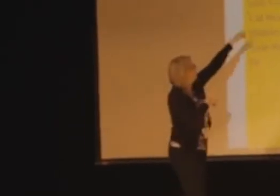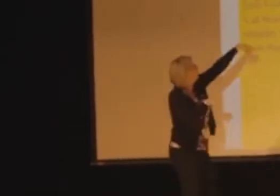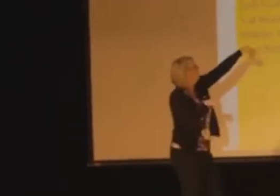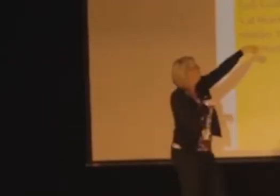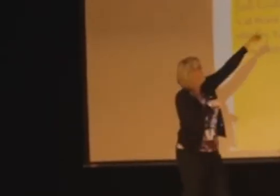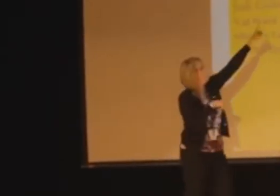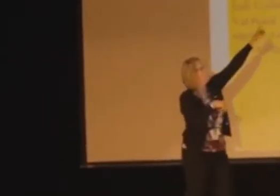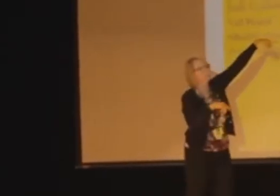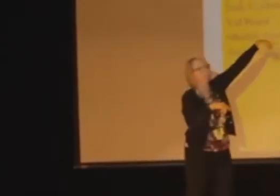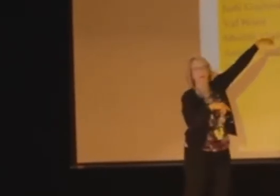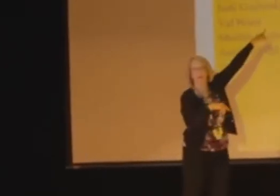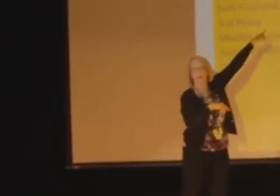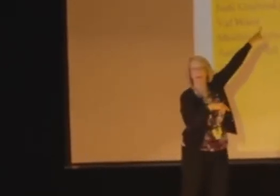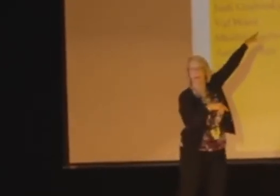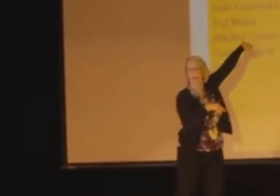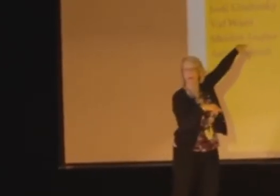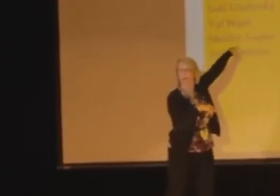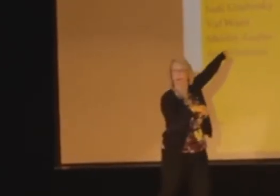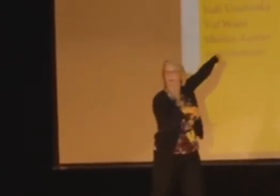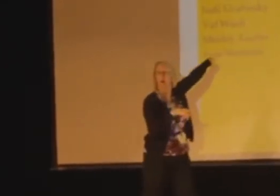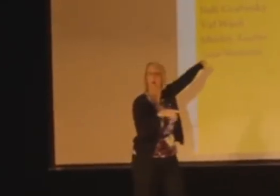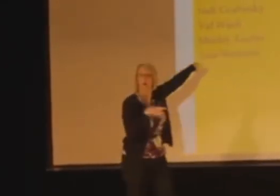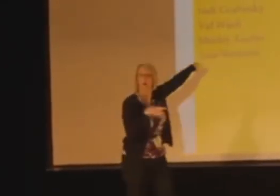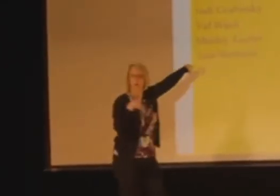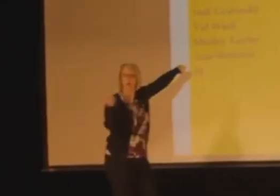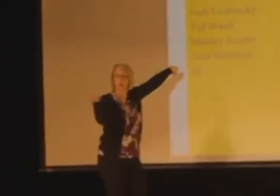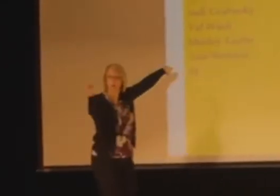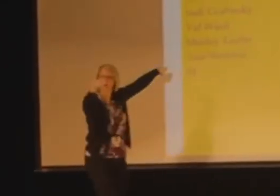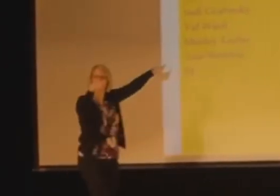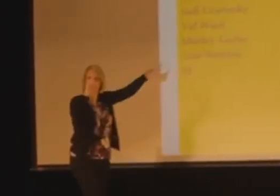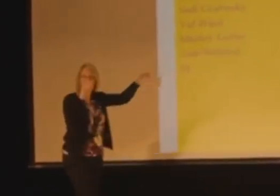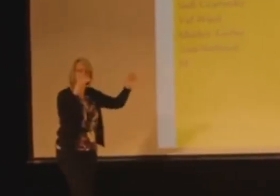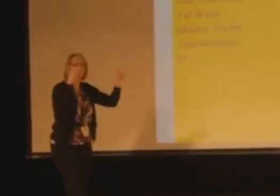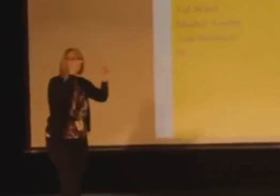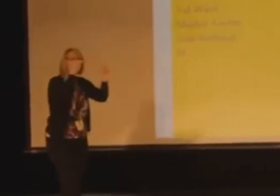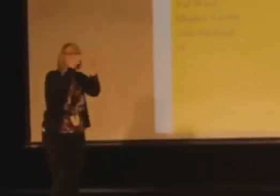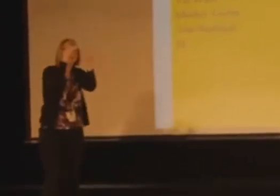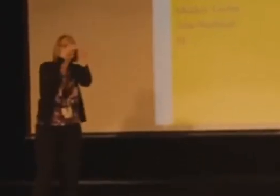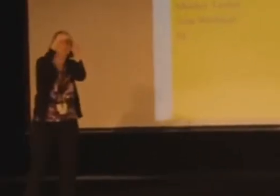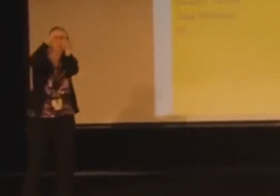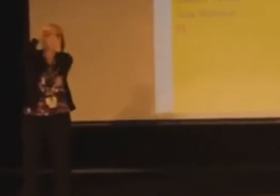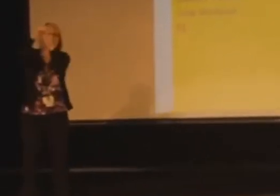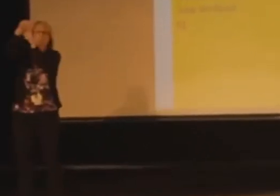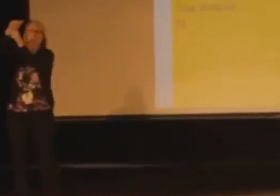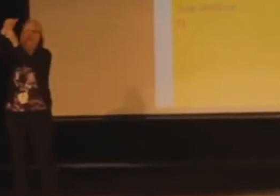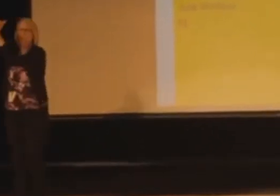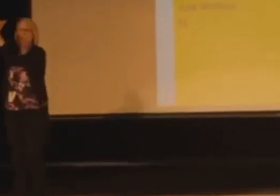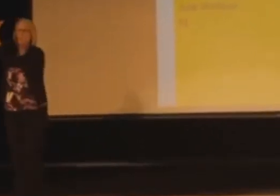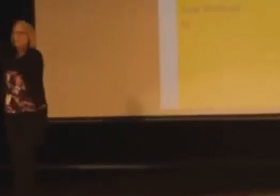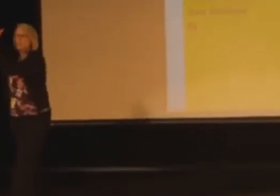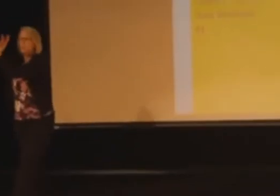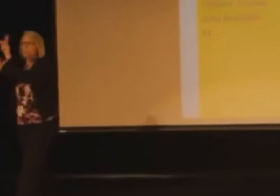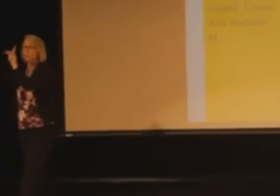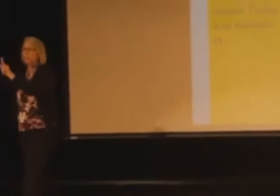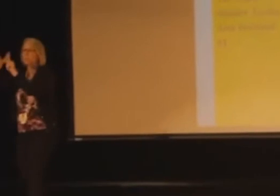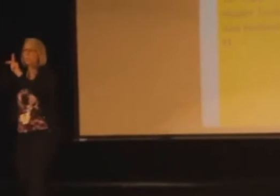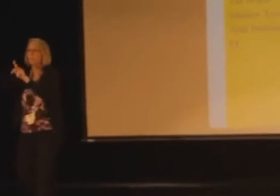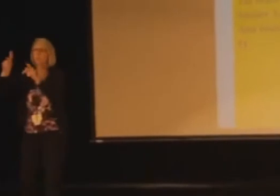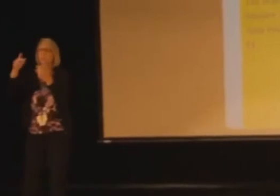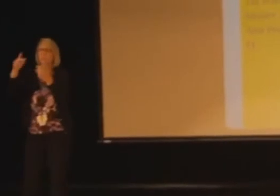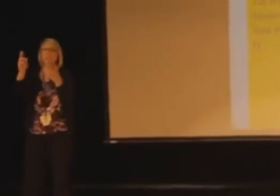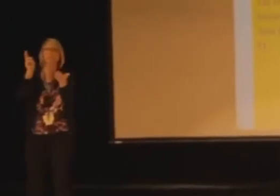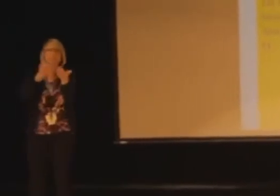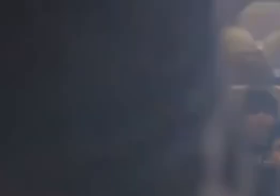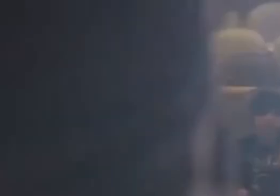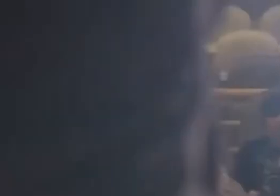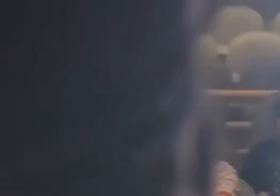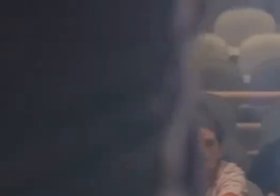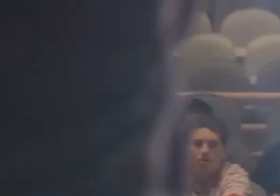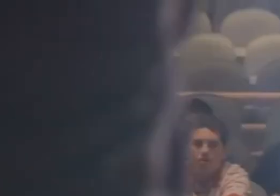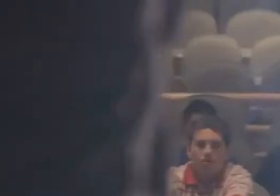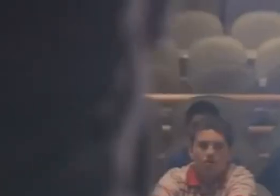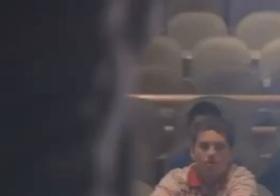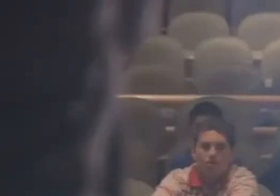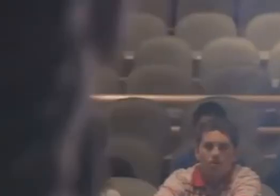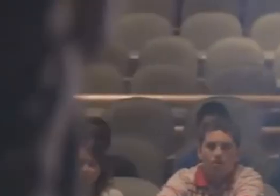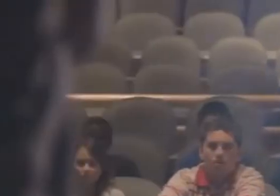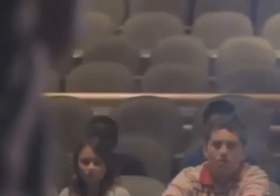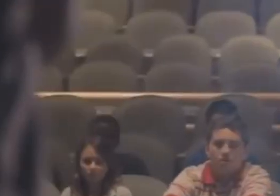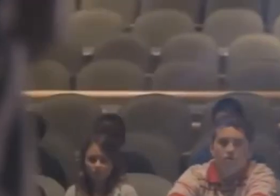estudiantes en kinder a grado 12 también dan entrenamiento por el estado para profesionales y